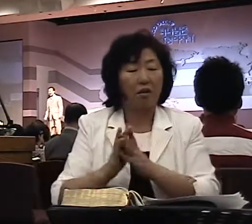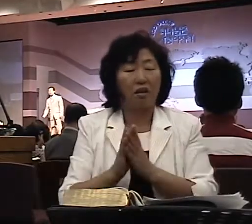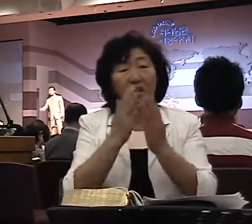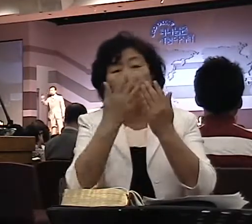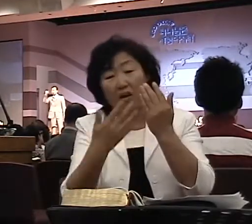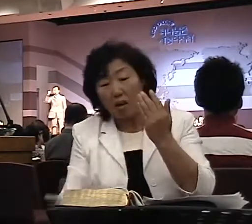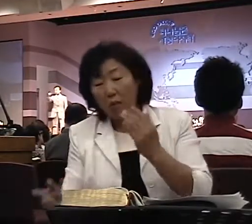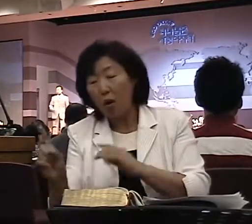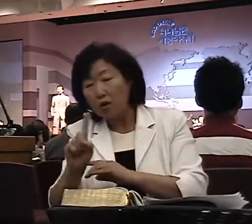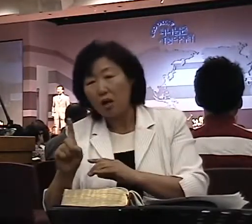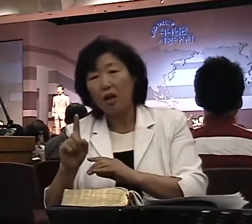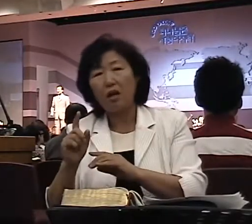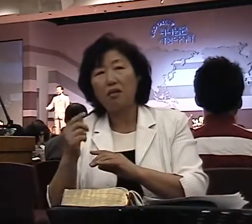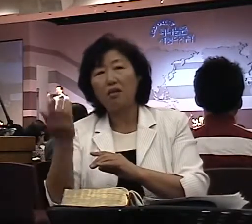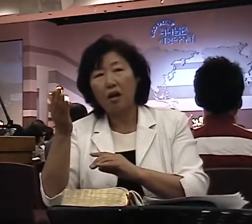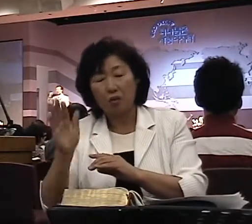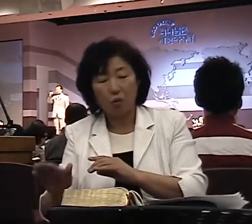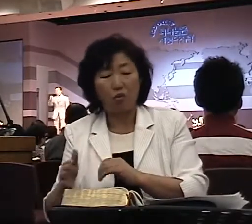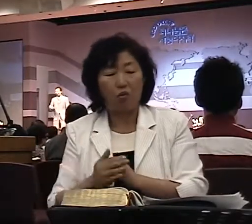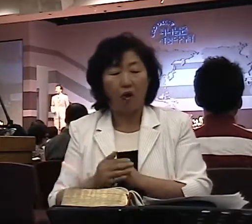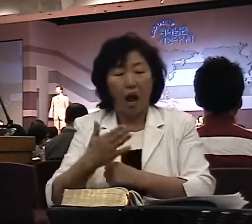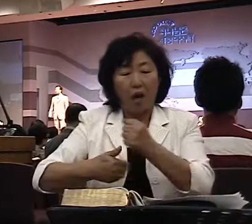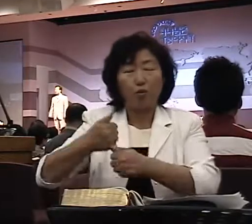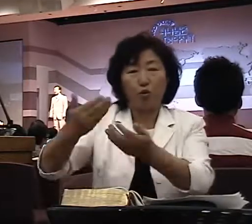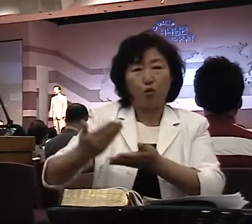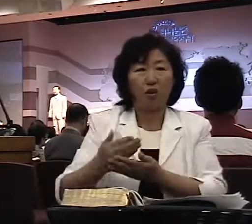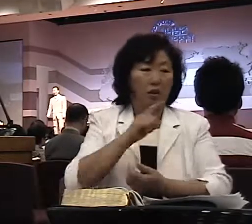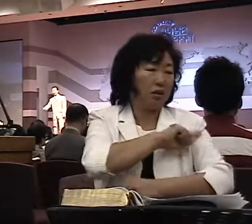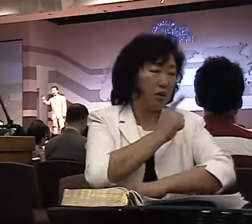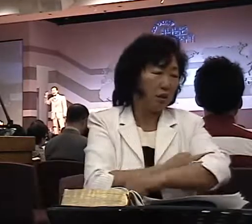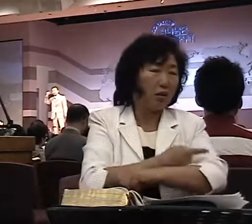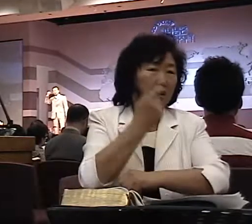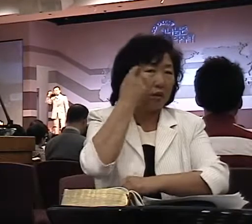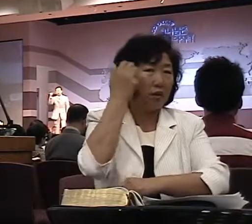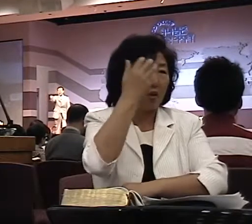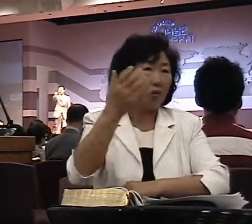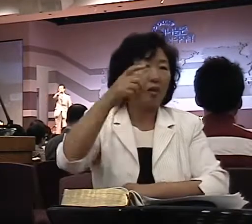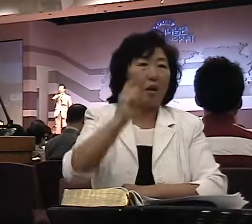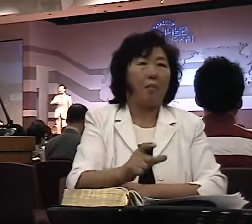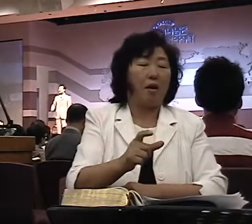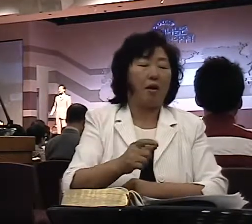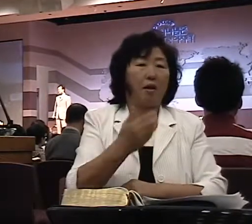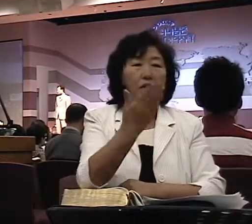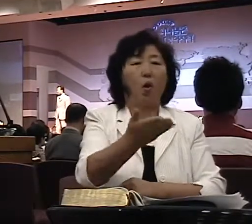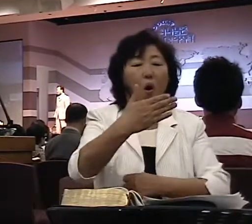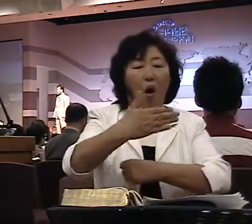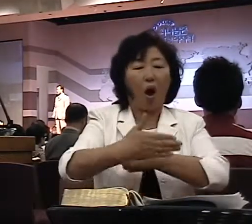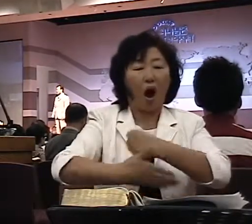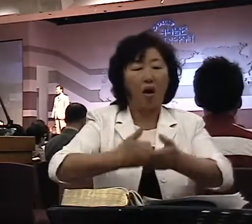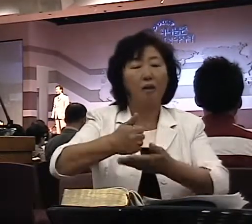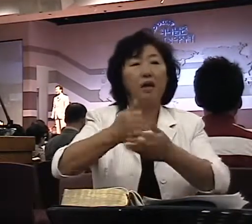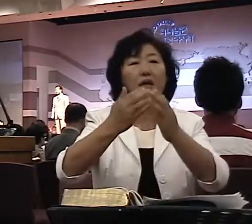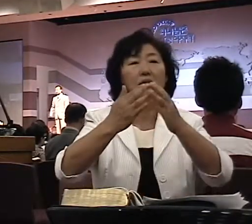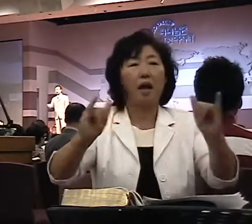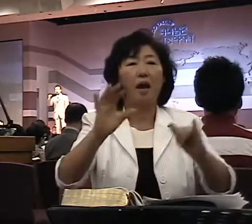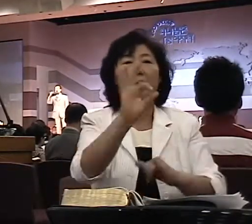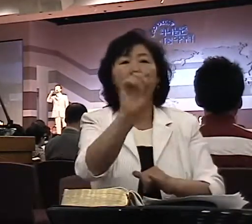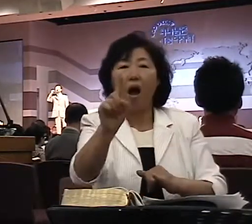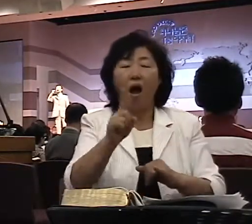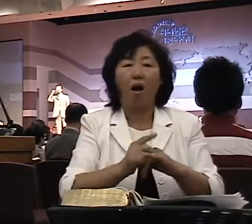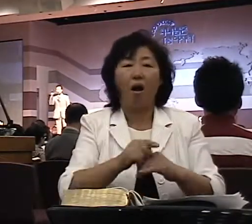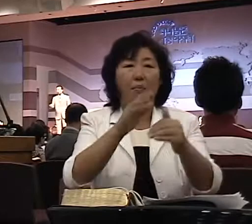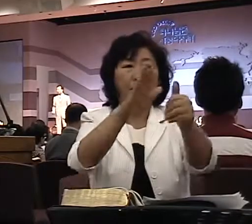어찌할지라도 하나님이 주시는 능력과 성령의 파워로서 너 하나님의 사람아라고 불리움을 받을 수 있는